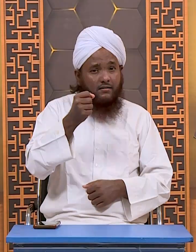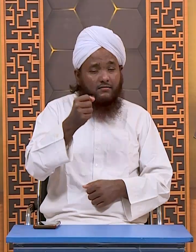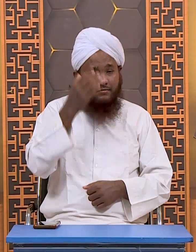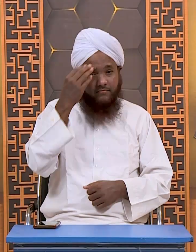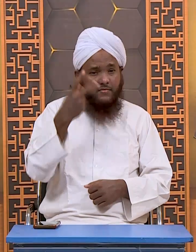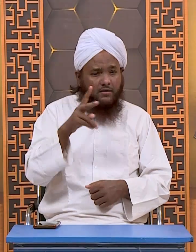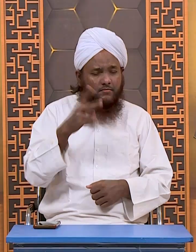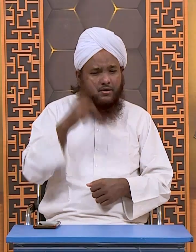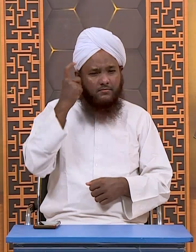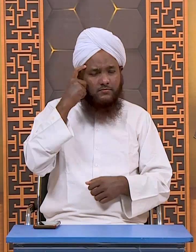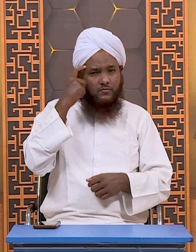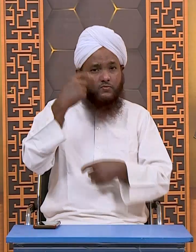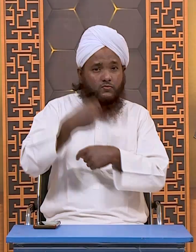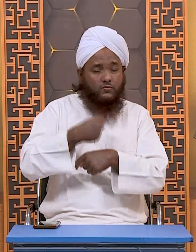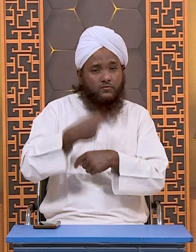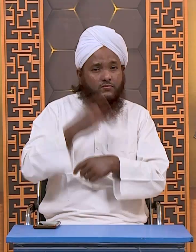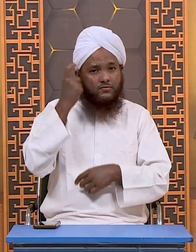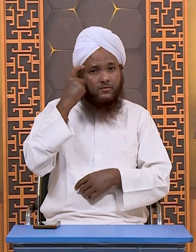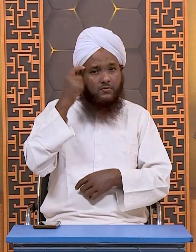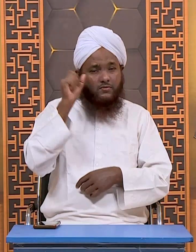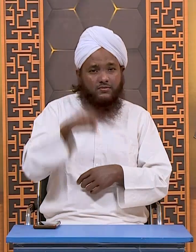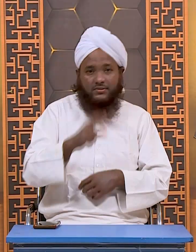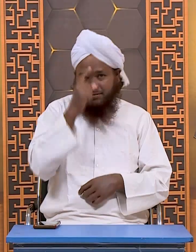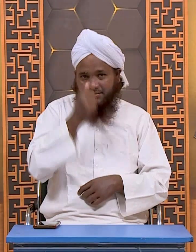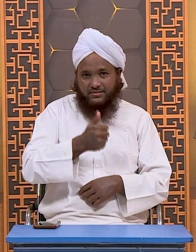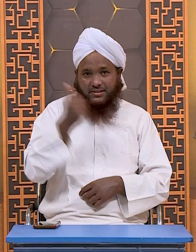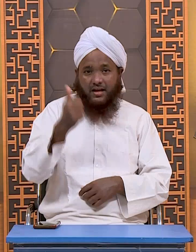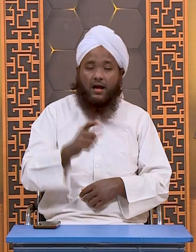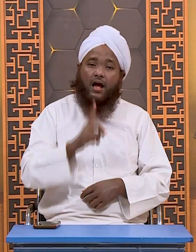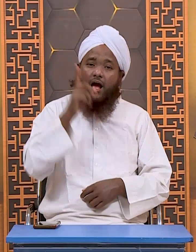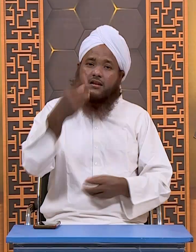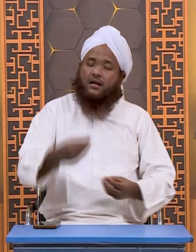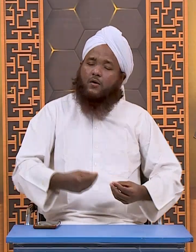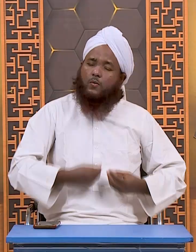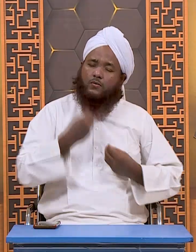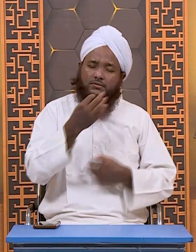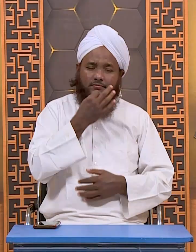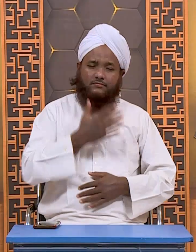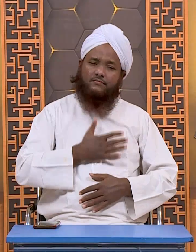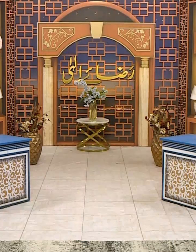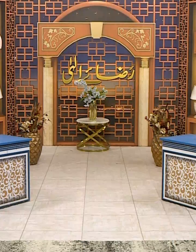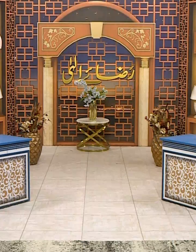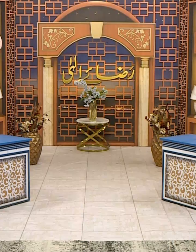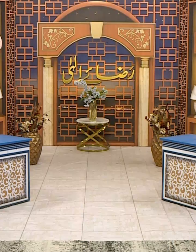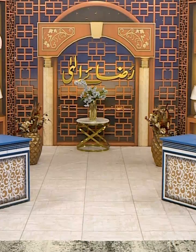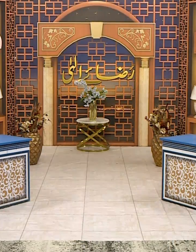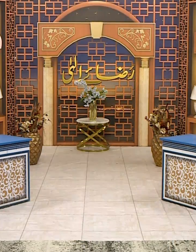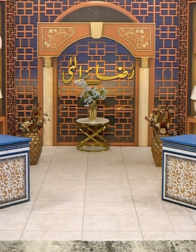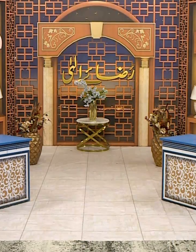بار دل و دماغ میں ہم دہراتے رہیں. انشاءاللہ رضائے الہی پانے کا جذبہ پیدا ہوگا. دوسری بات، رضائے الہی پر